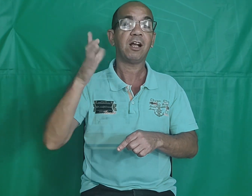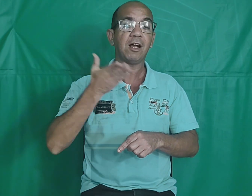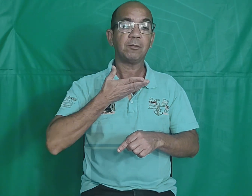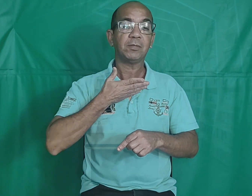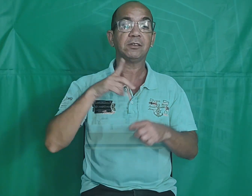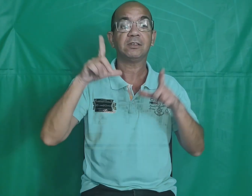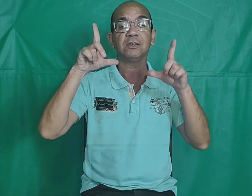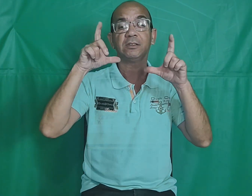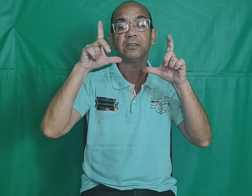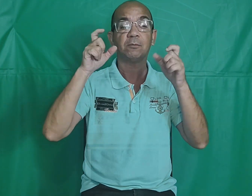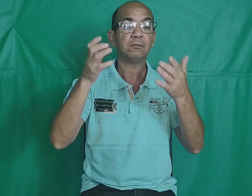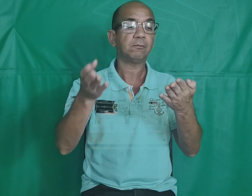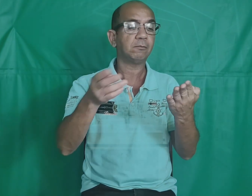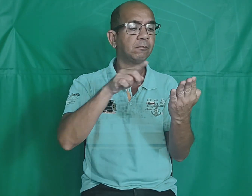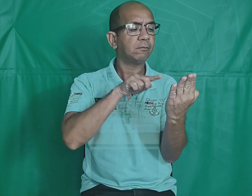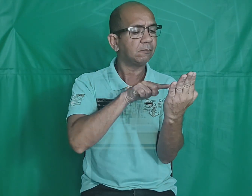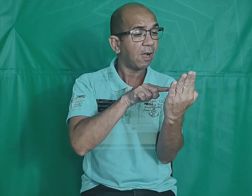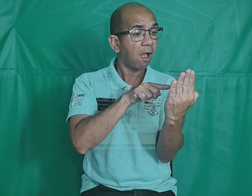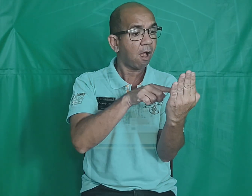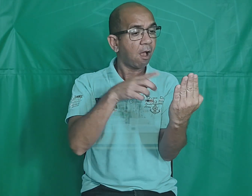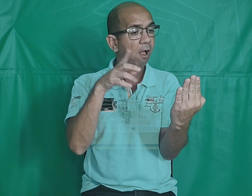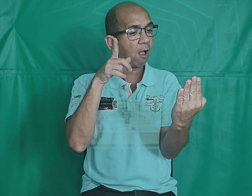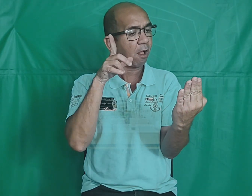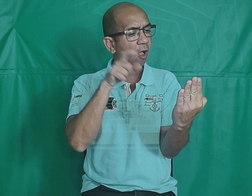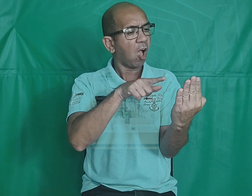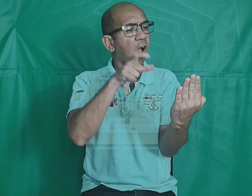Imediatamente, lembrei do meu amigo Sérgio, pois havia